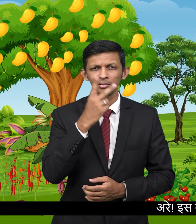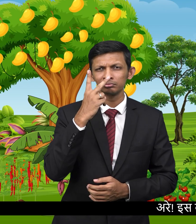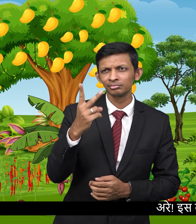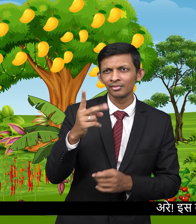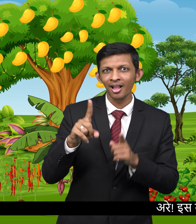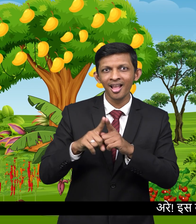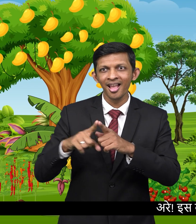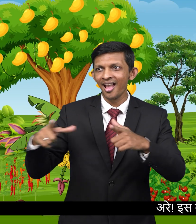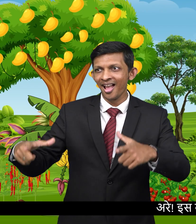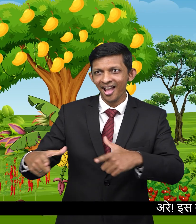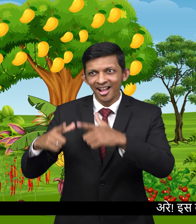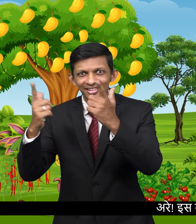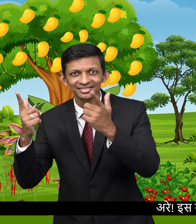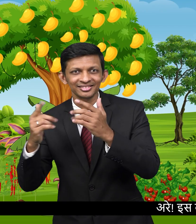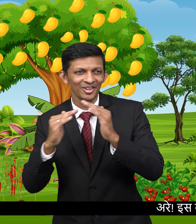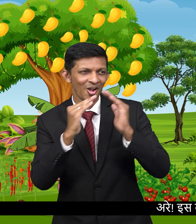अरे, इस बगीचे को देखो।